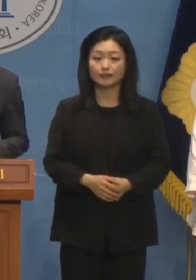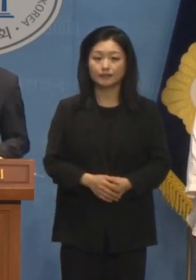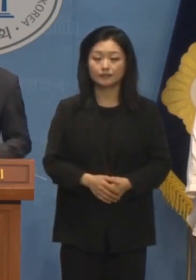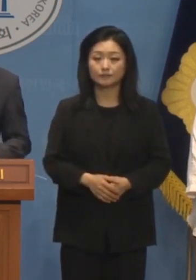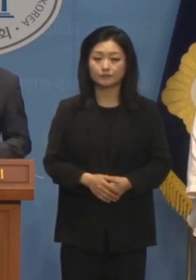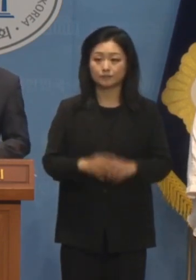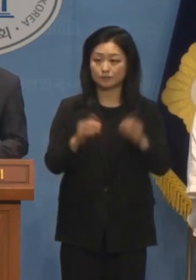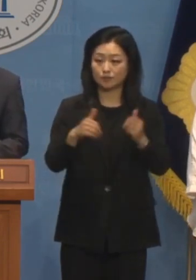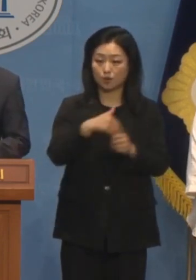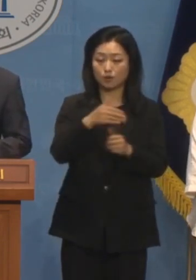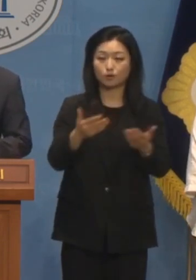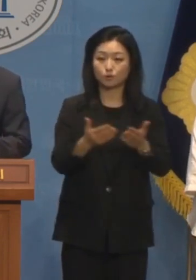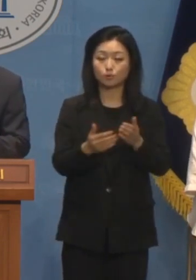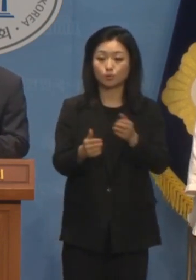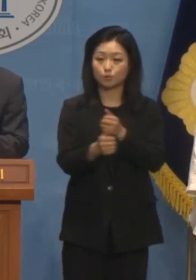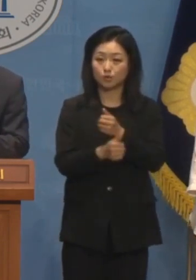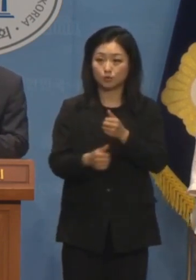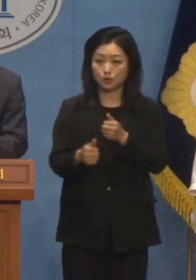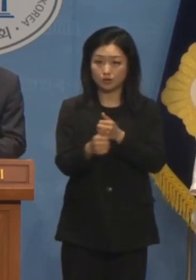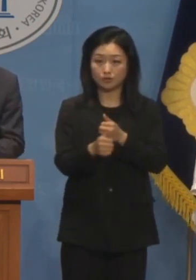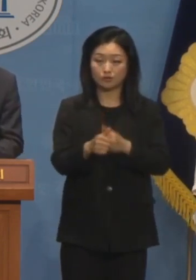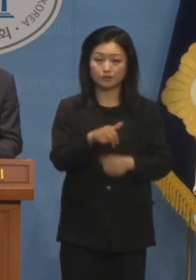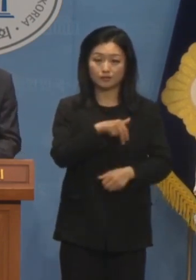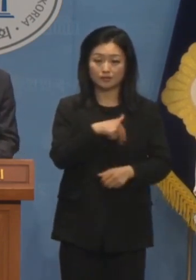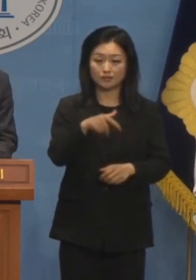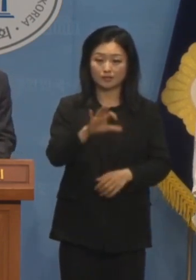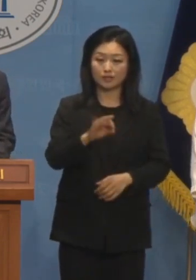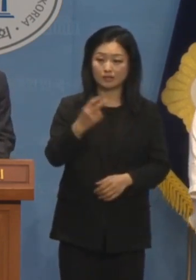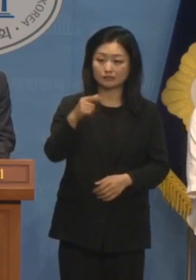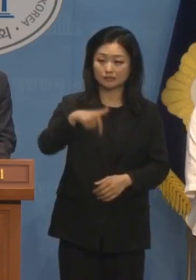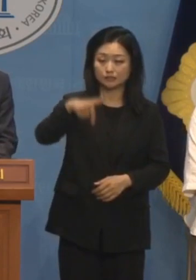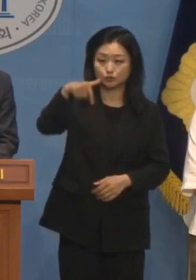다음 국회 환경노동위 강덕구 의원님 오셨습니다.